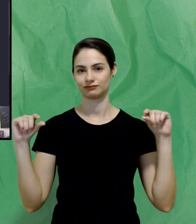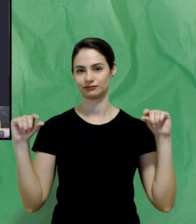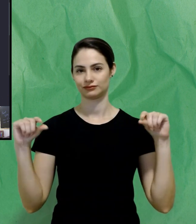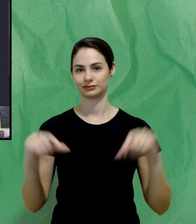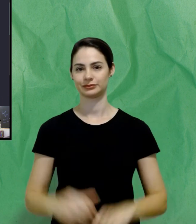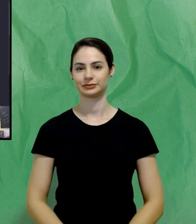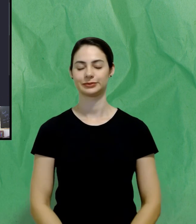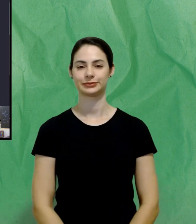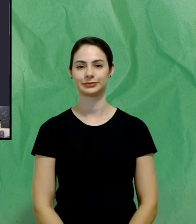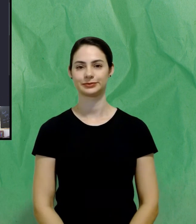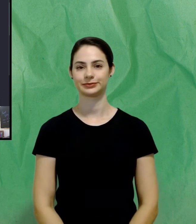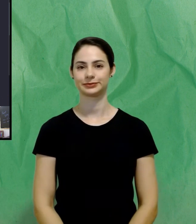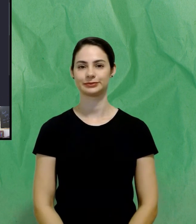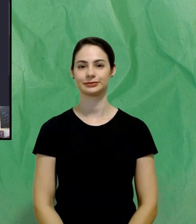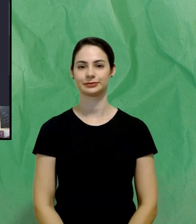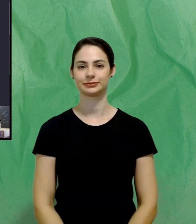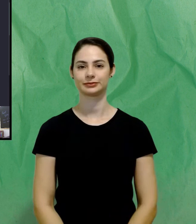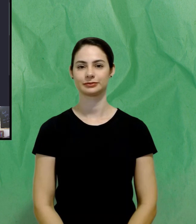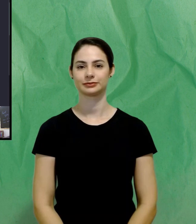Service